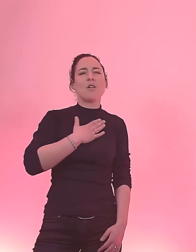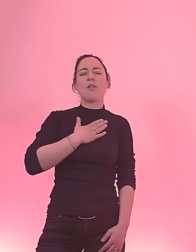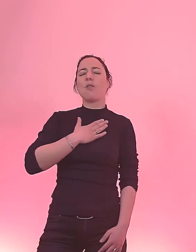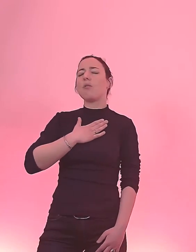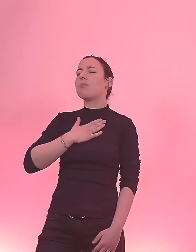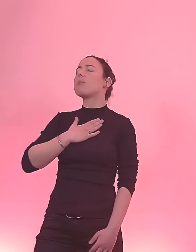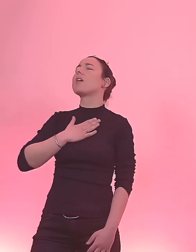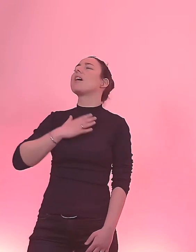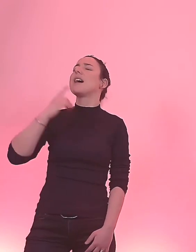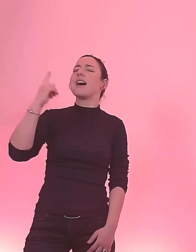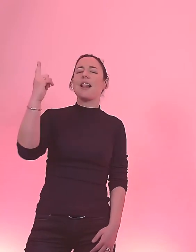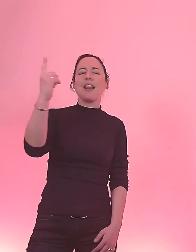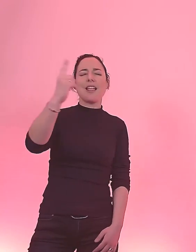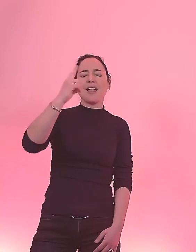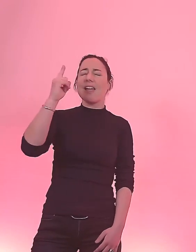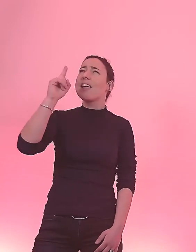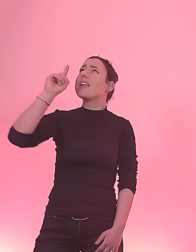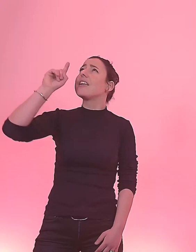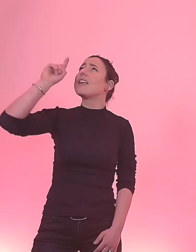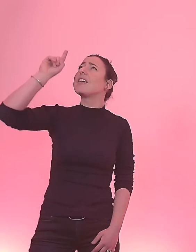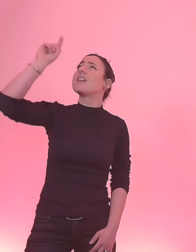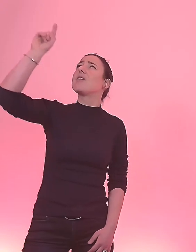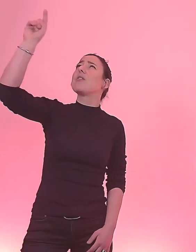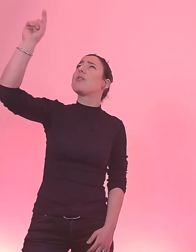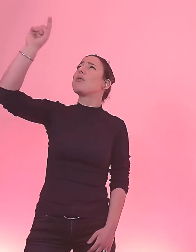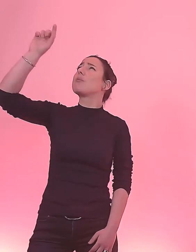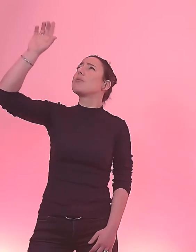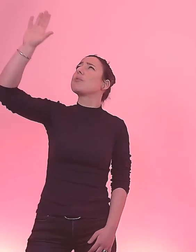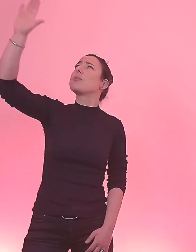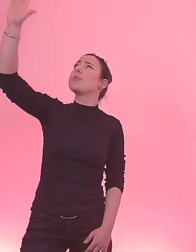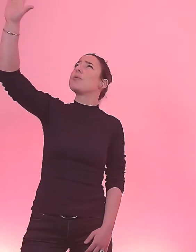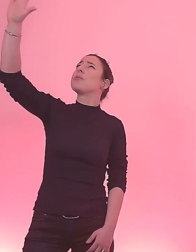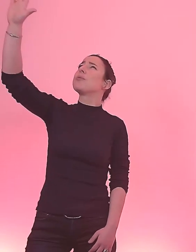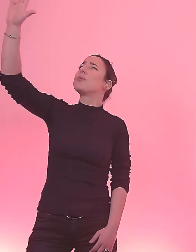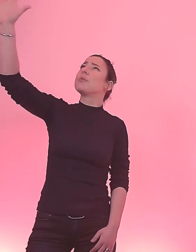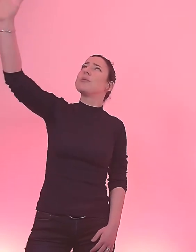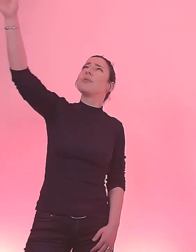een oh oh heen lopen